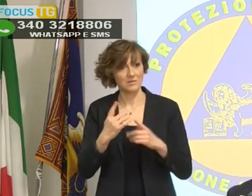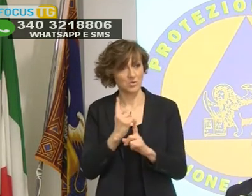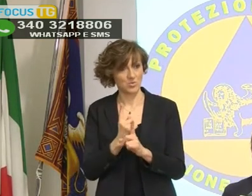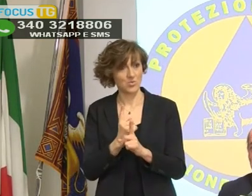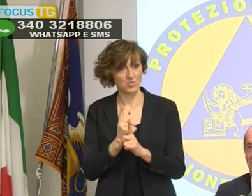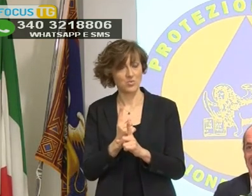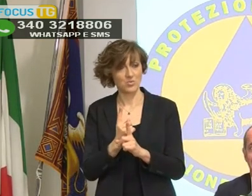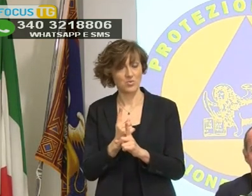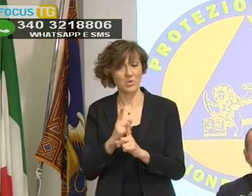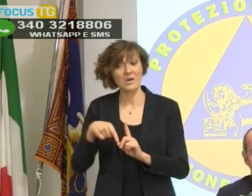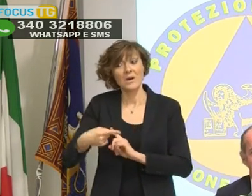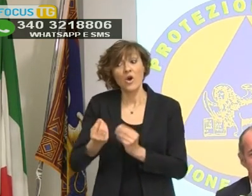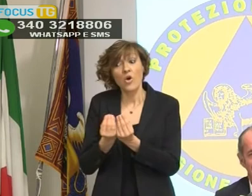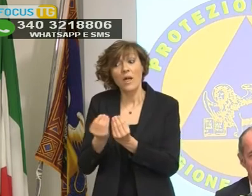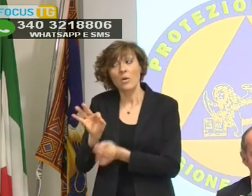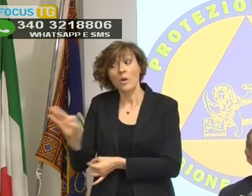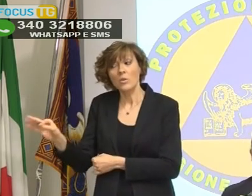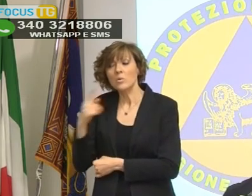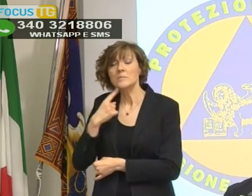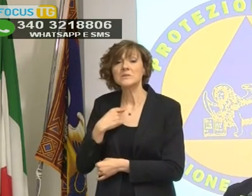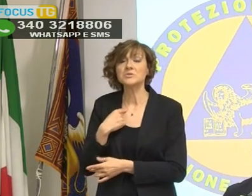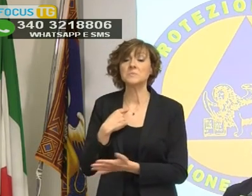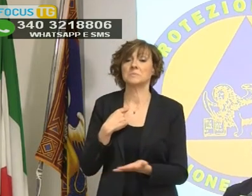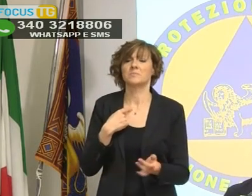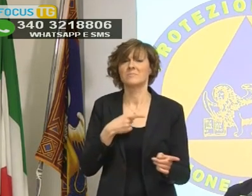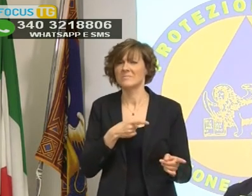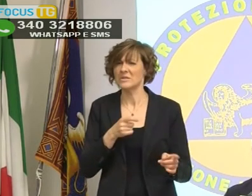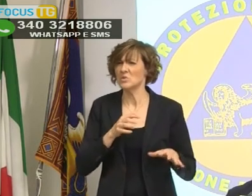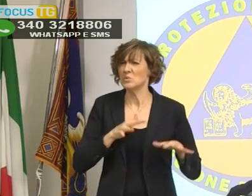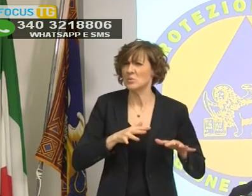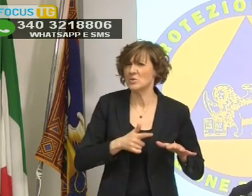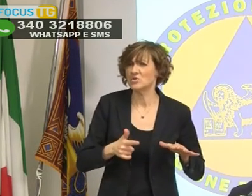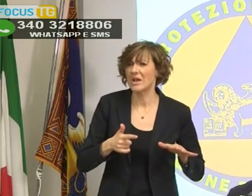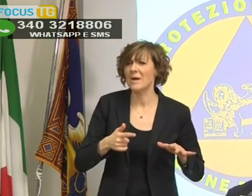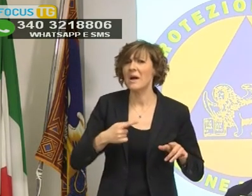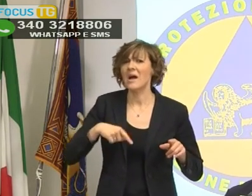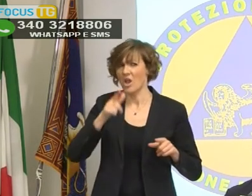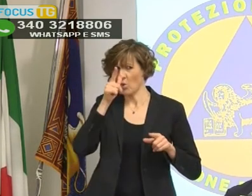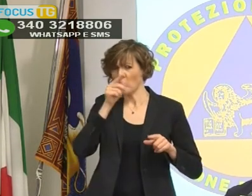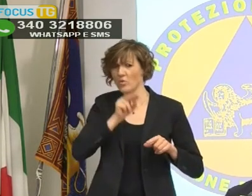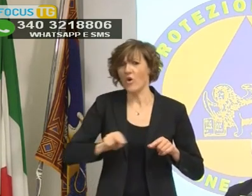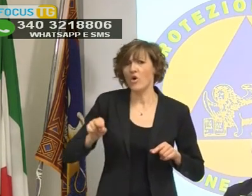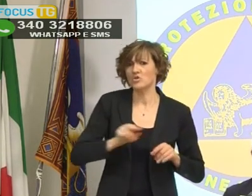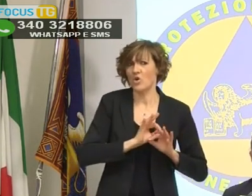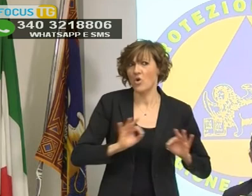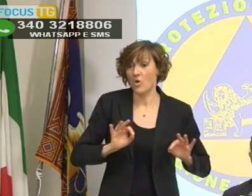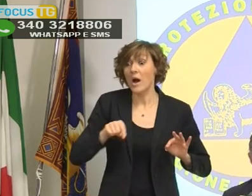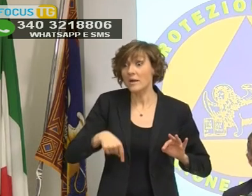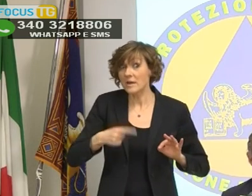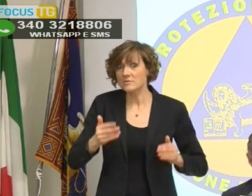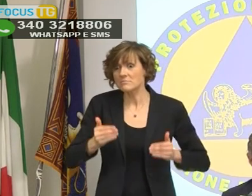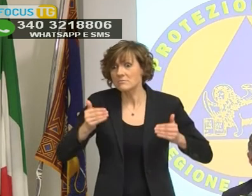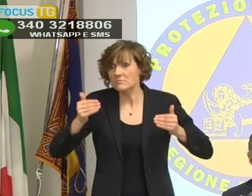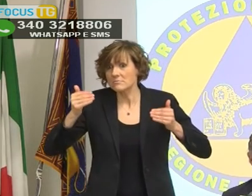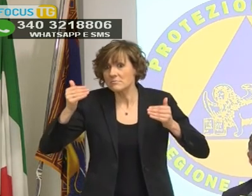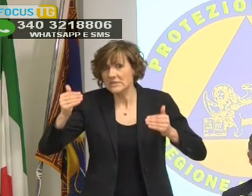Considerate poi che c'è qualche collega che mi dice: ma senti, non ti è venuto un dubbio? Non ci hanno fatto votare a luglio perché c'era lo stato d'emergenza, adesso se ce ne fanno un